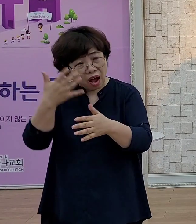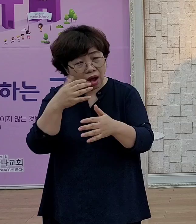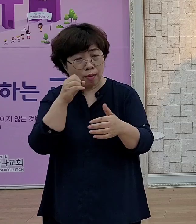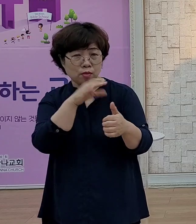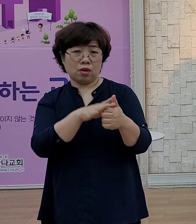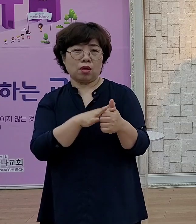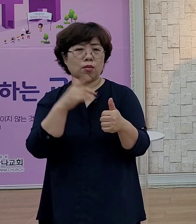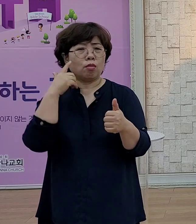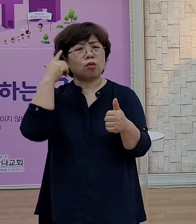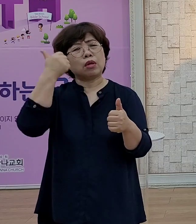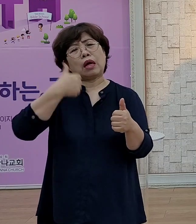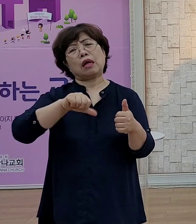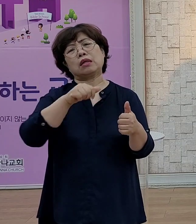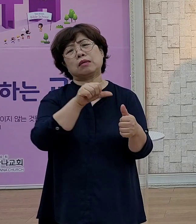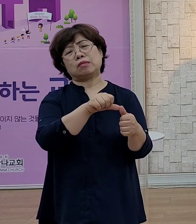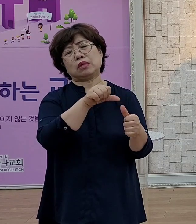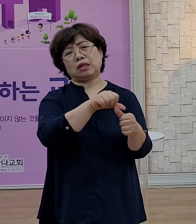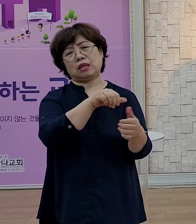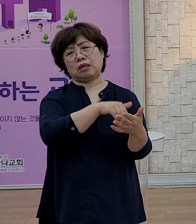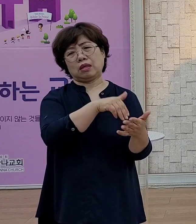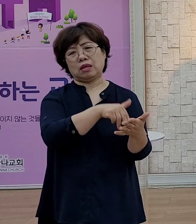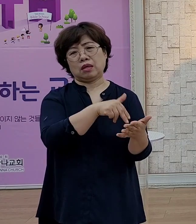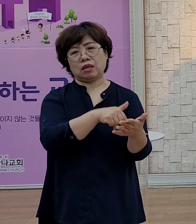이게 목사 아들이.